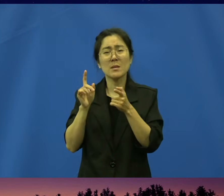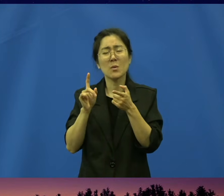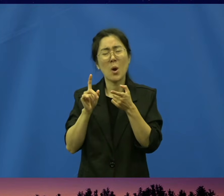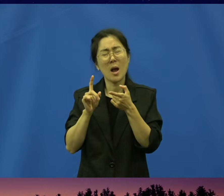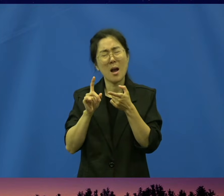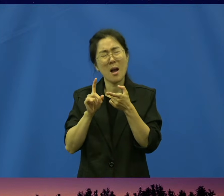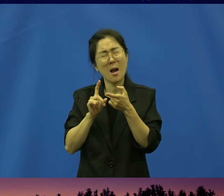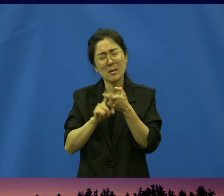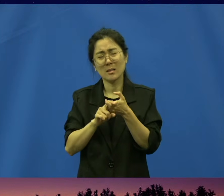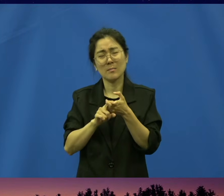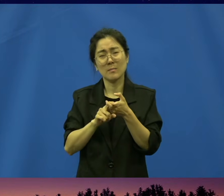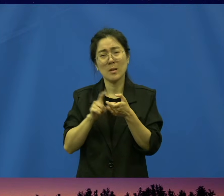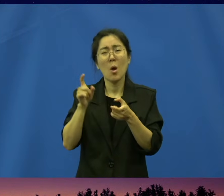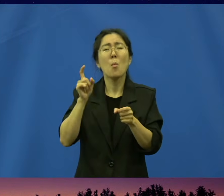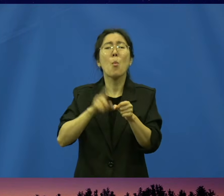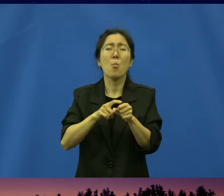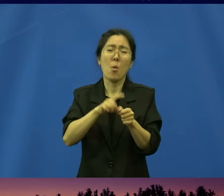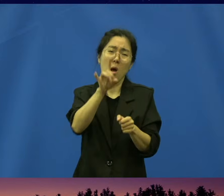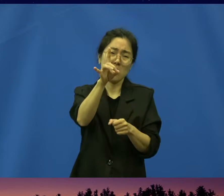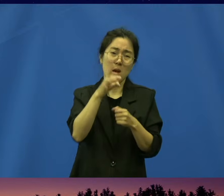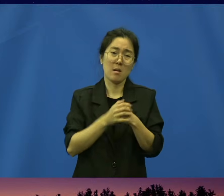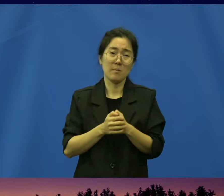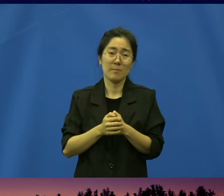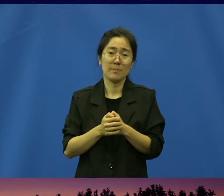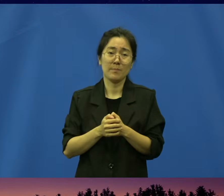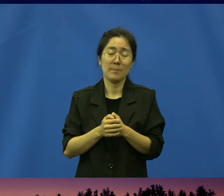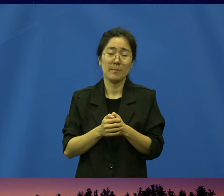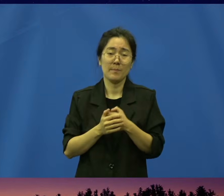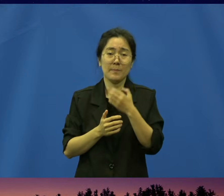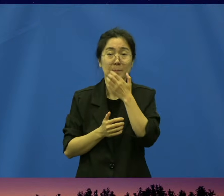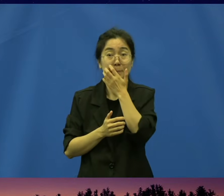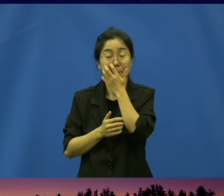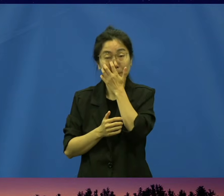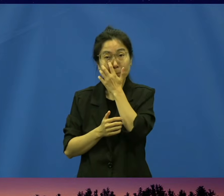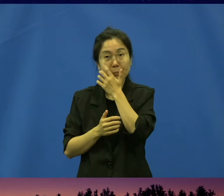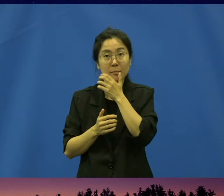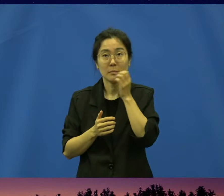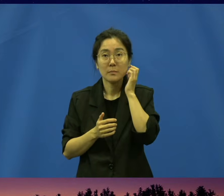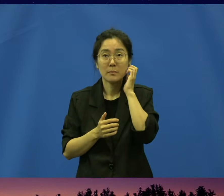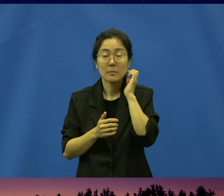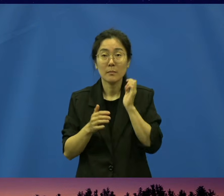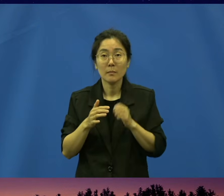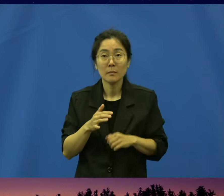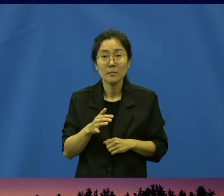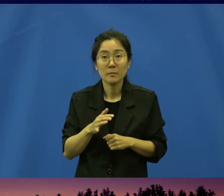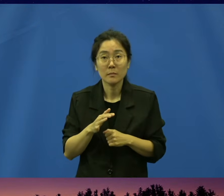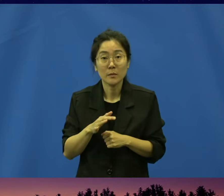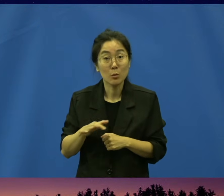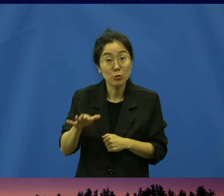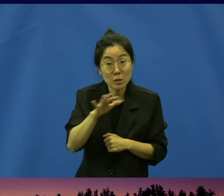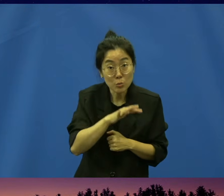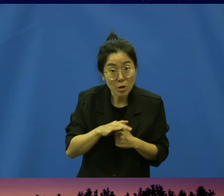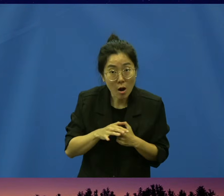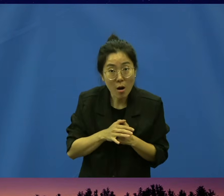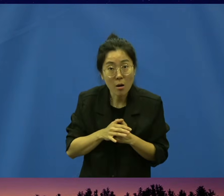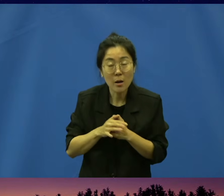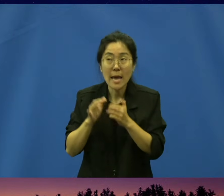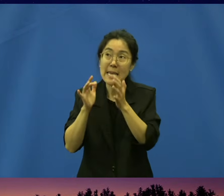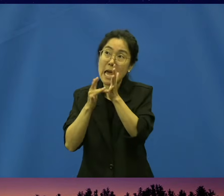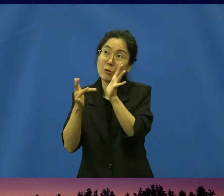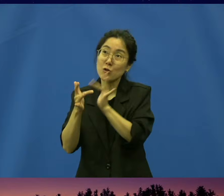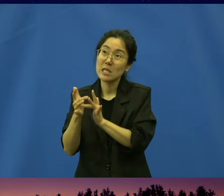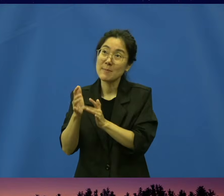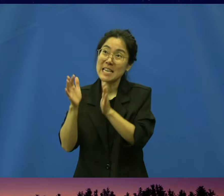되겠지 하면은 그거는 그렇지 않는 것입니다. 우리도 연합을 위해서 기도해야 하는 것입니다. 뿐만